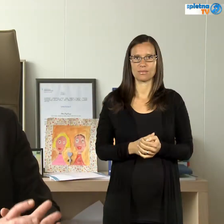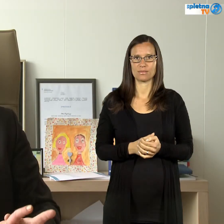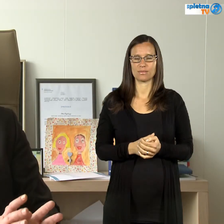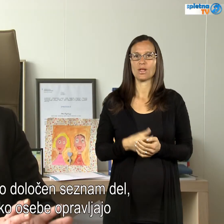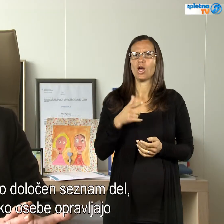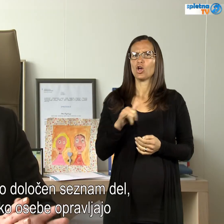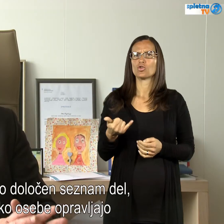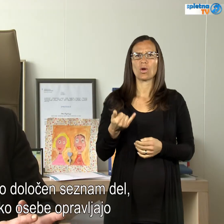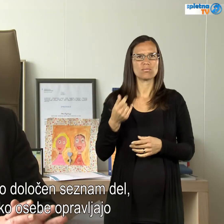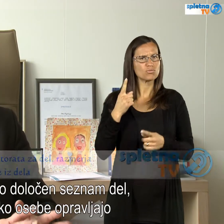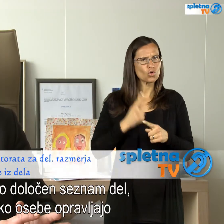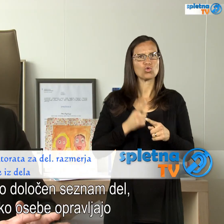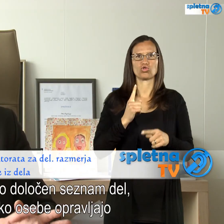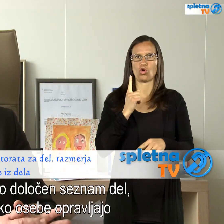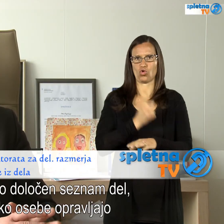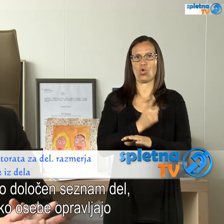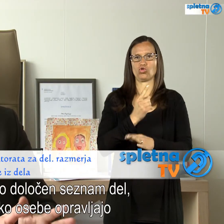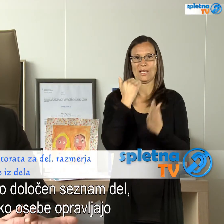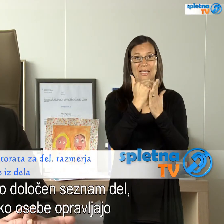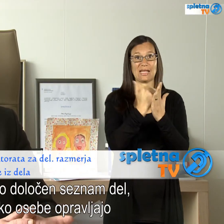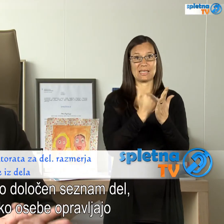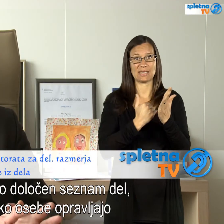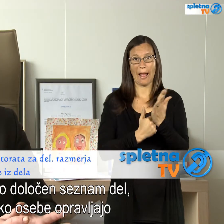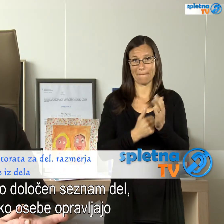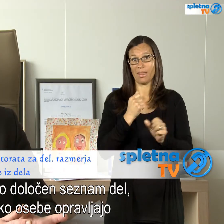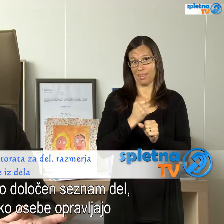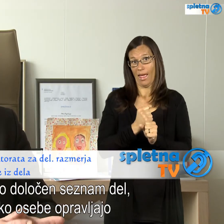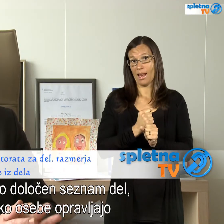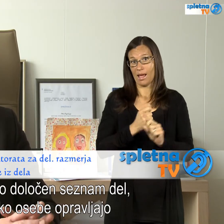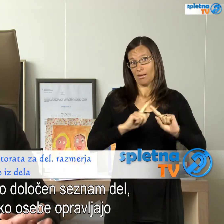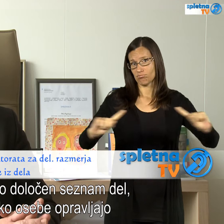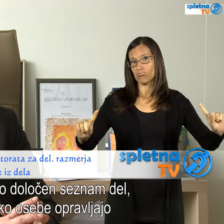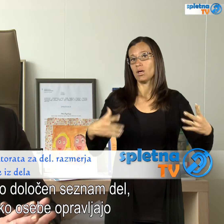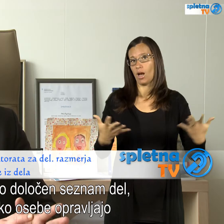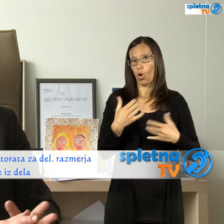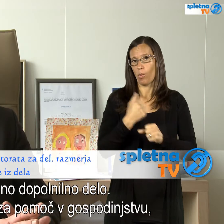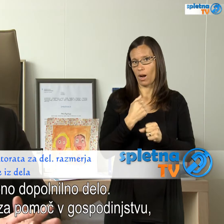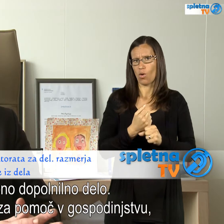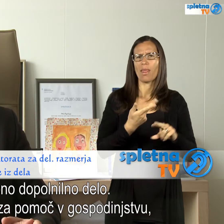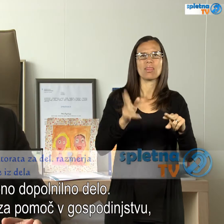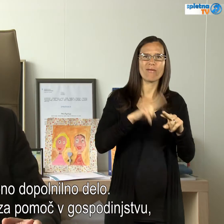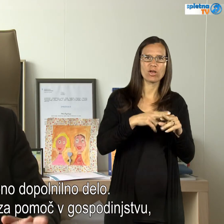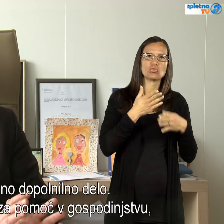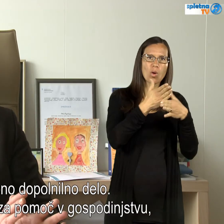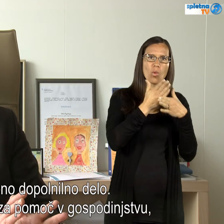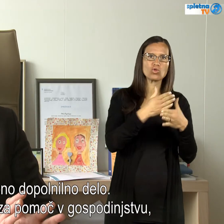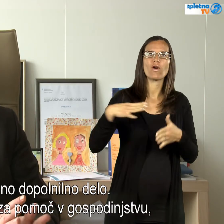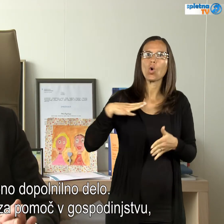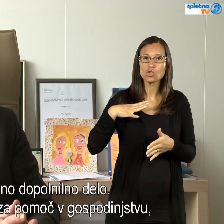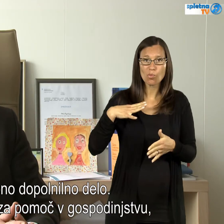Gre za točno določen seznam del, ki se lahko opravlja, gre predvsem za pomoč v gospodinjstvu, pomoč